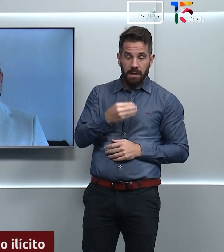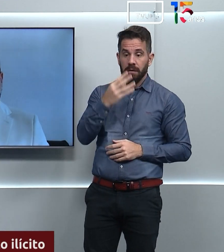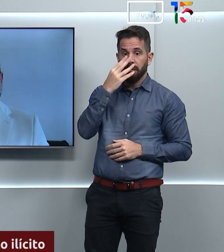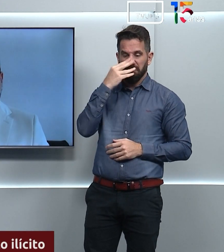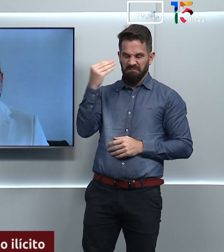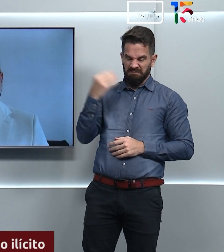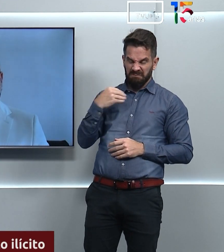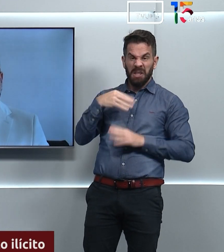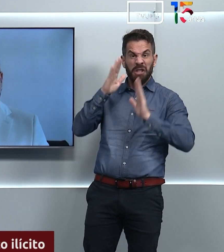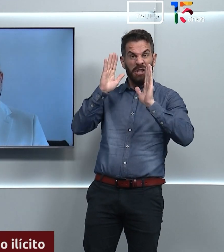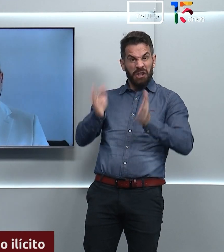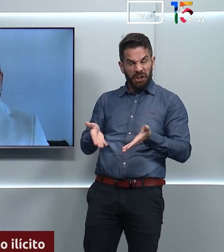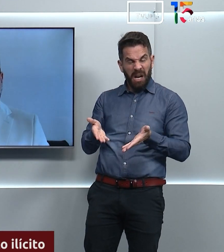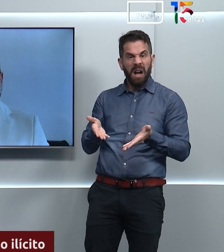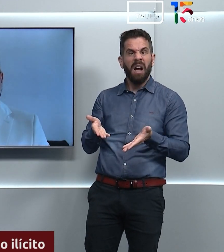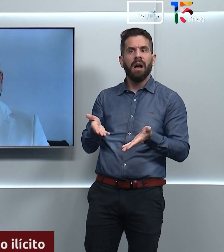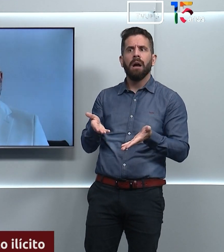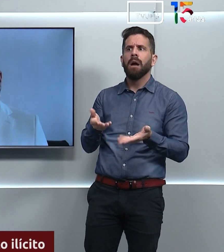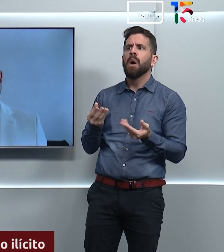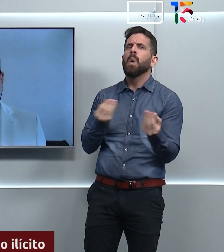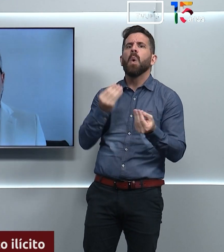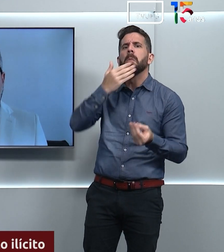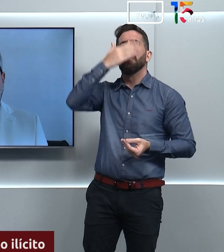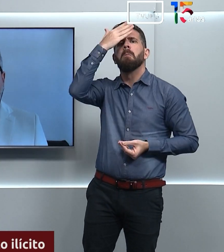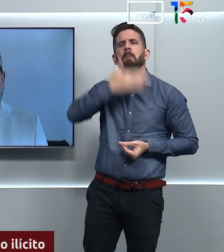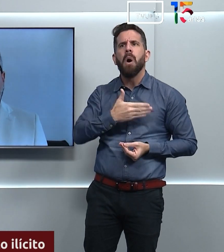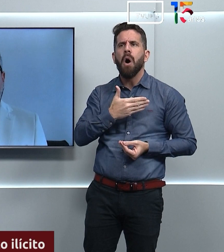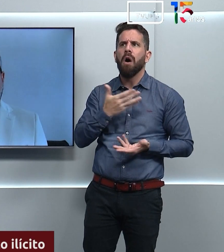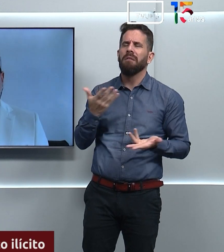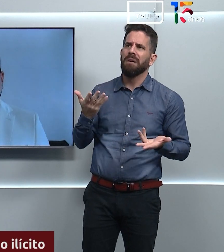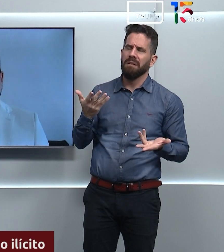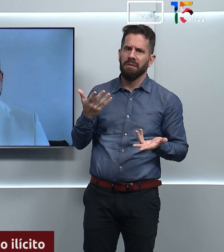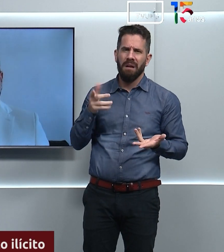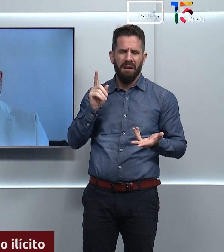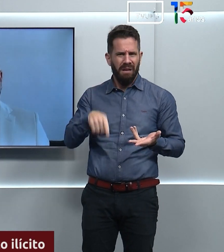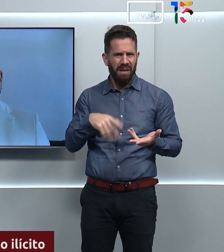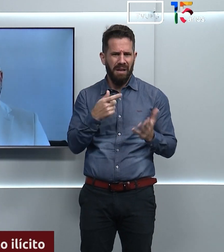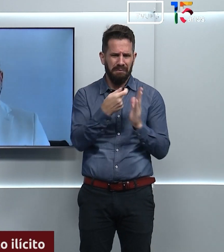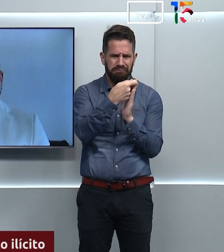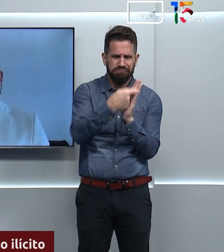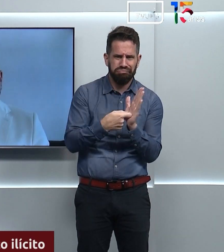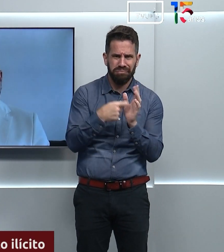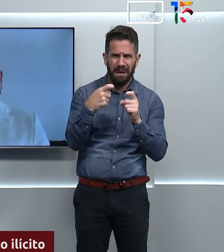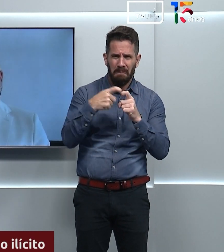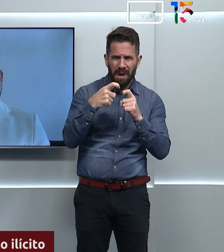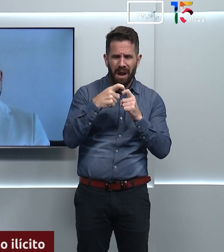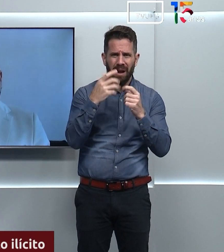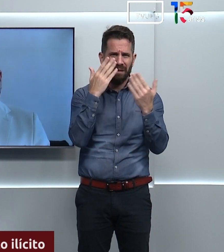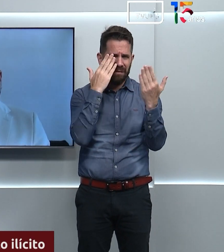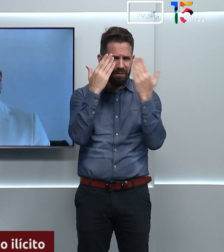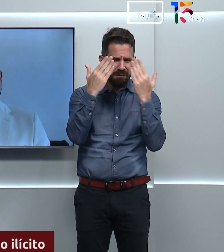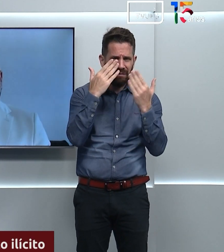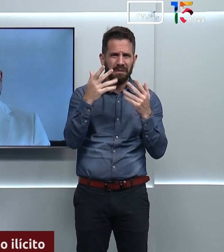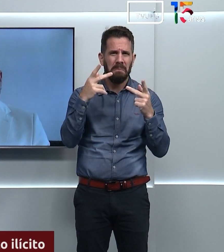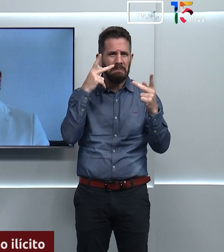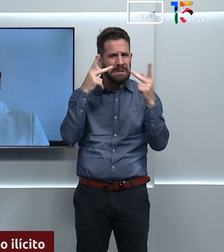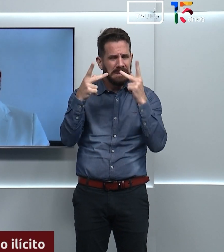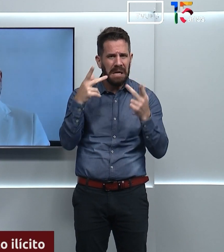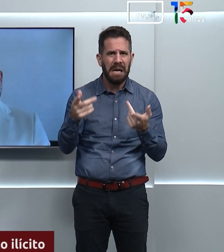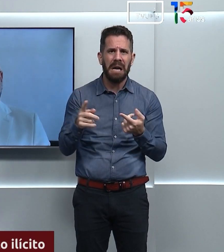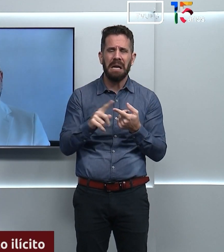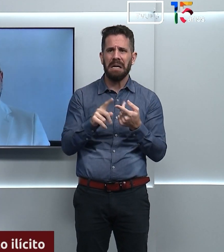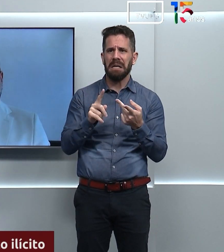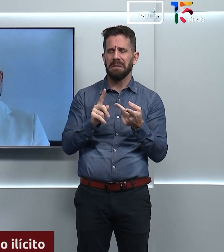para uma indenização. Como ele vai conseguir comprovar? Por laudos psicológicos, psiquiátricos, com provas